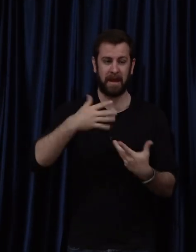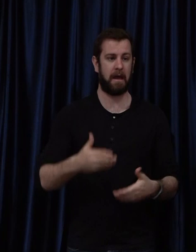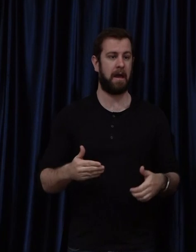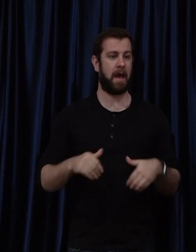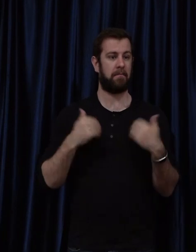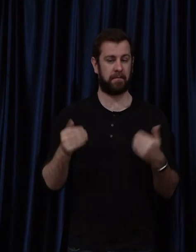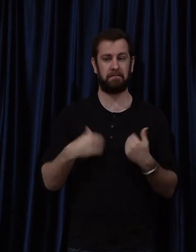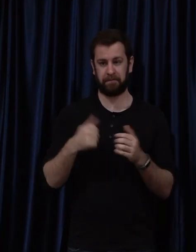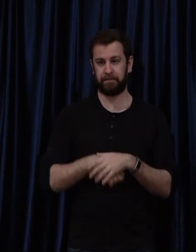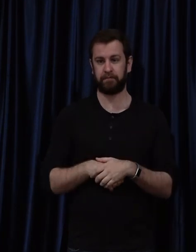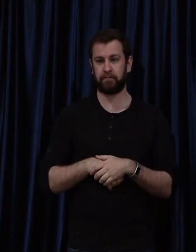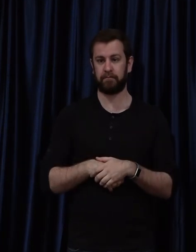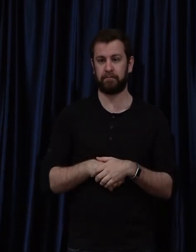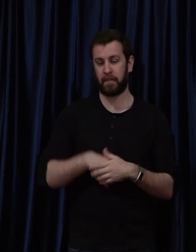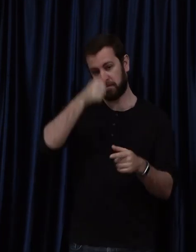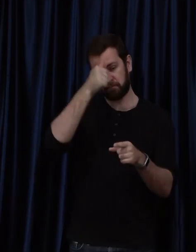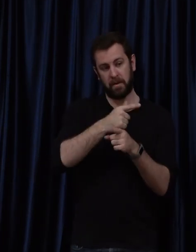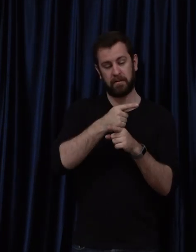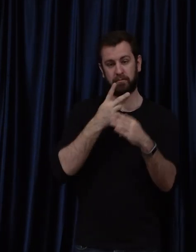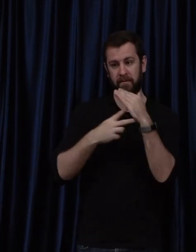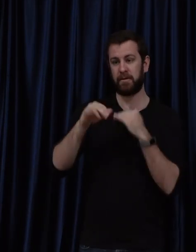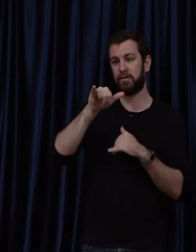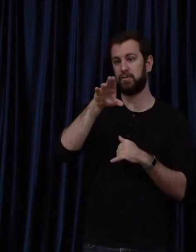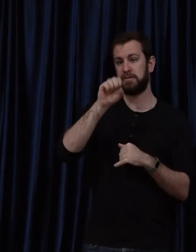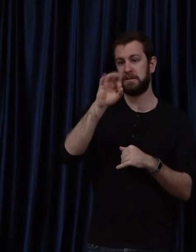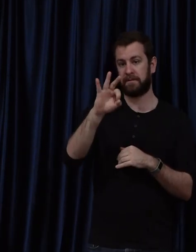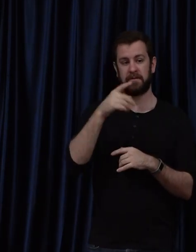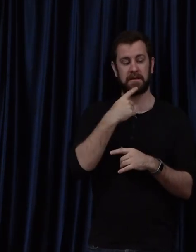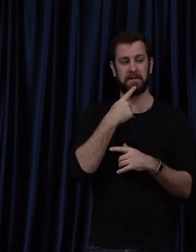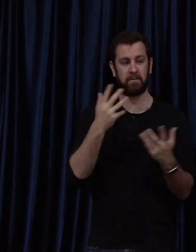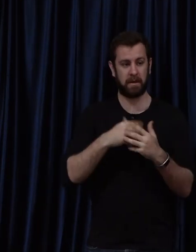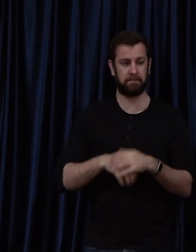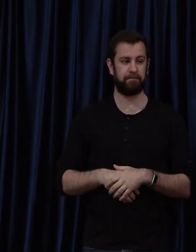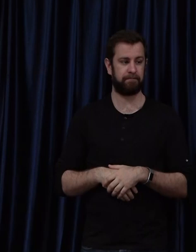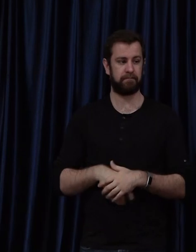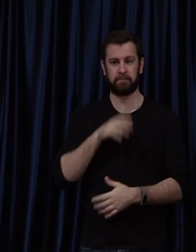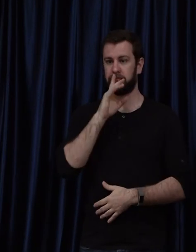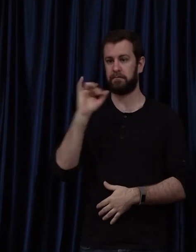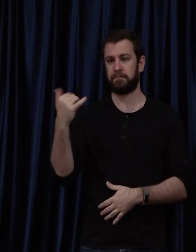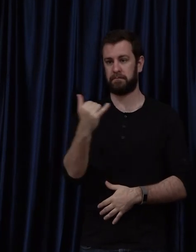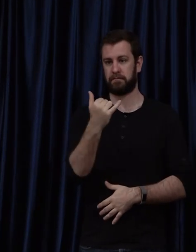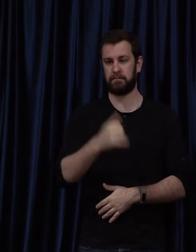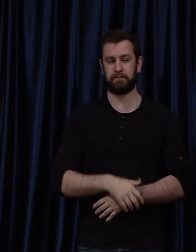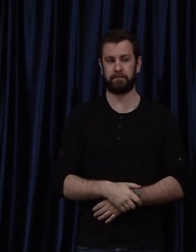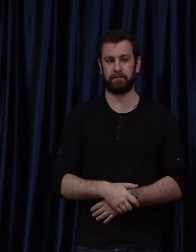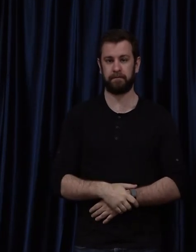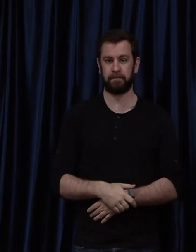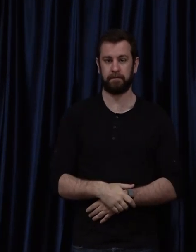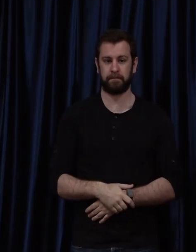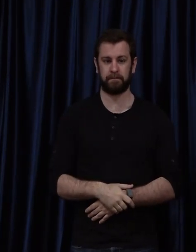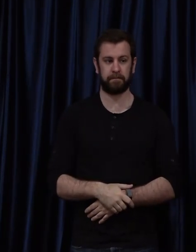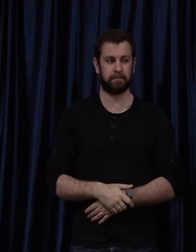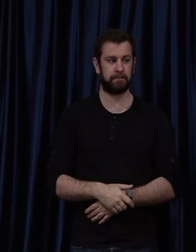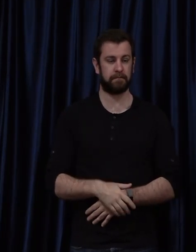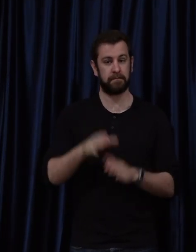So the Prophet Yusuf says, لَا تَثْرِيبَ عَلَيْكُمُ الْيَوْمِ يَغْفِرُ اللَّهُ لَكُمْ وَهُوَ أَرْحَمُ الرَّاحِمِينَ. Listen,